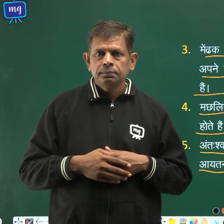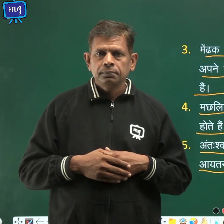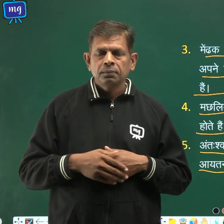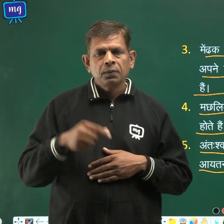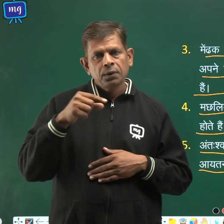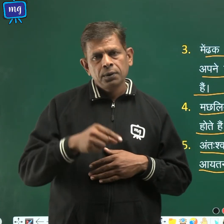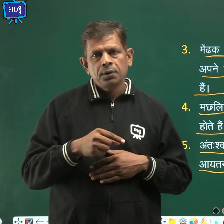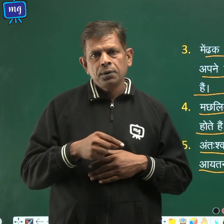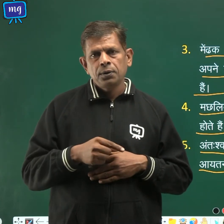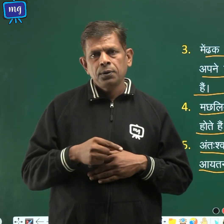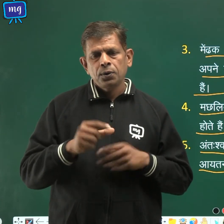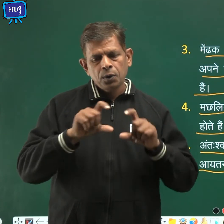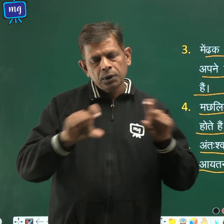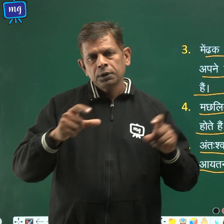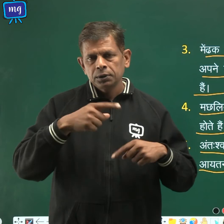यह कथन सत्य है,